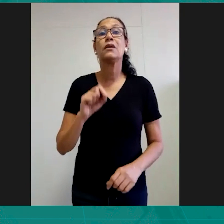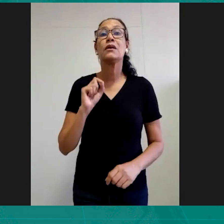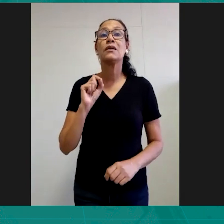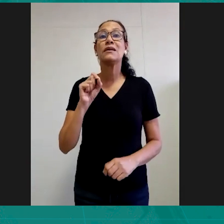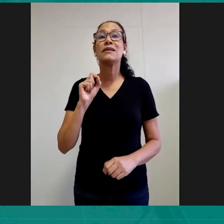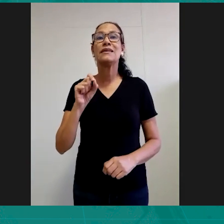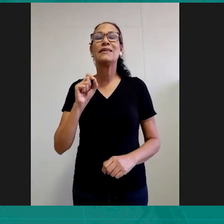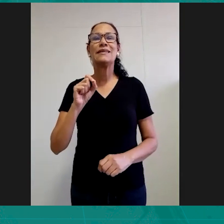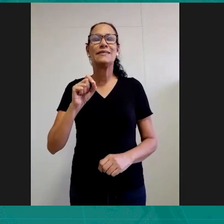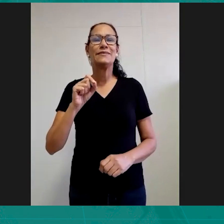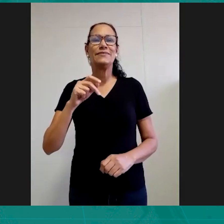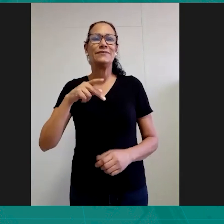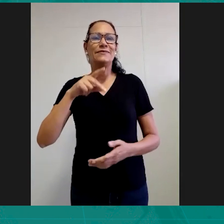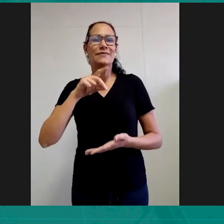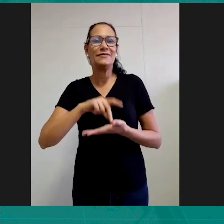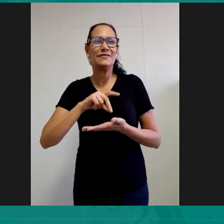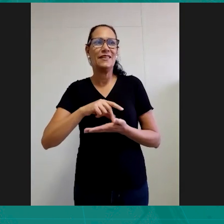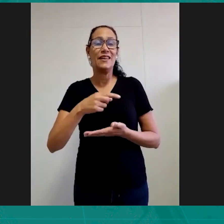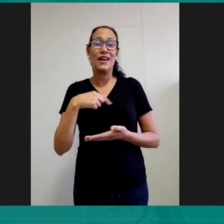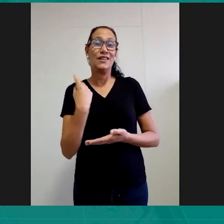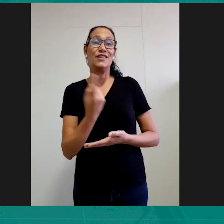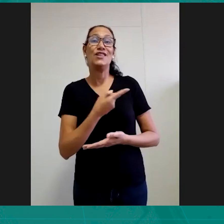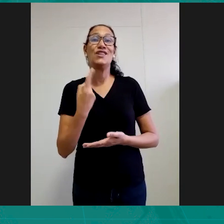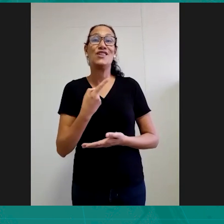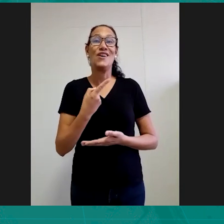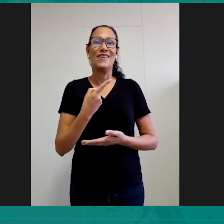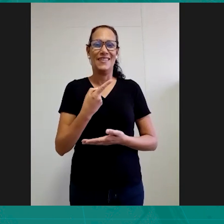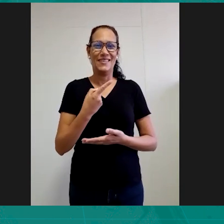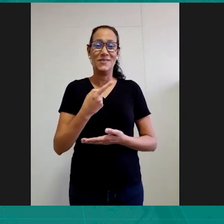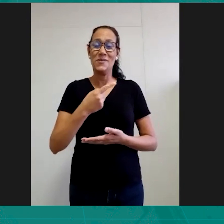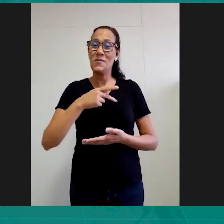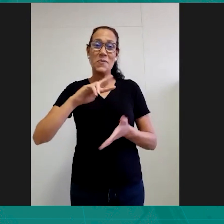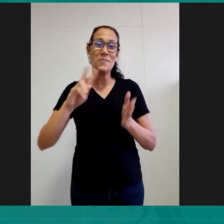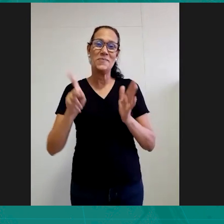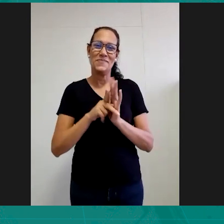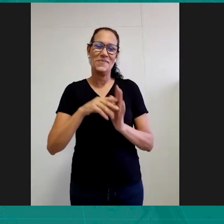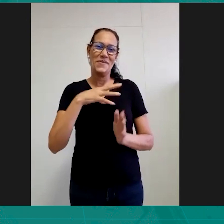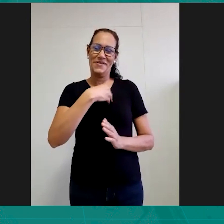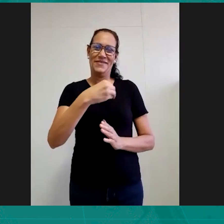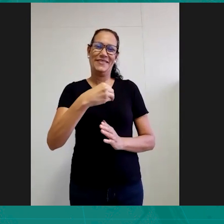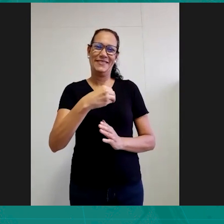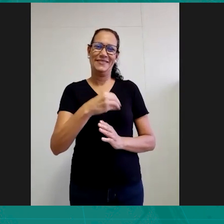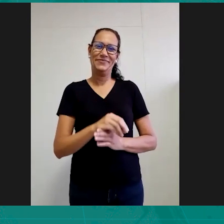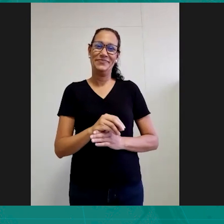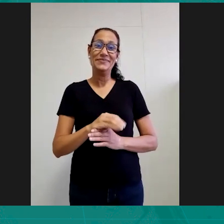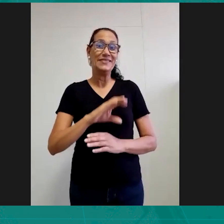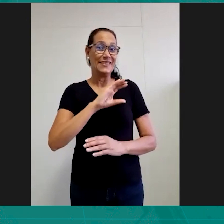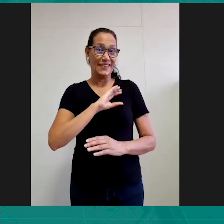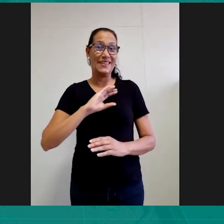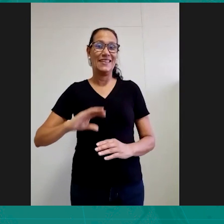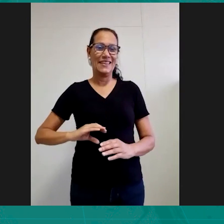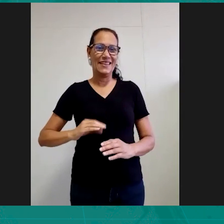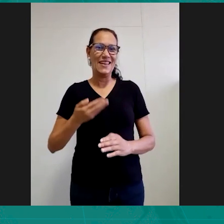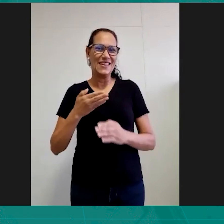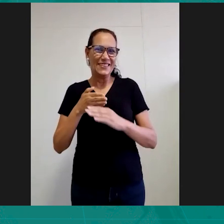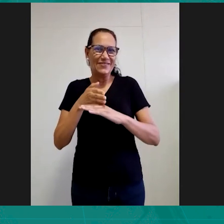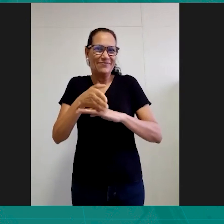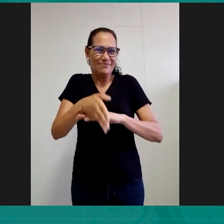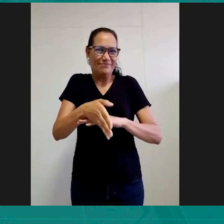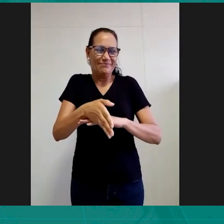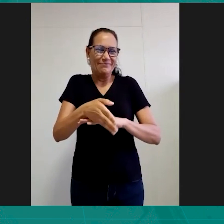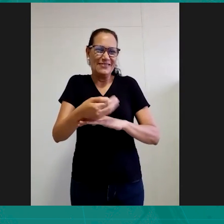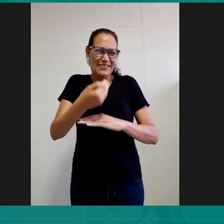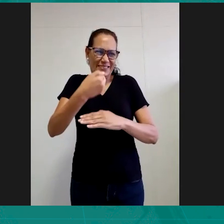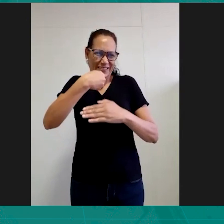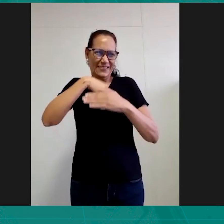Quem está em nós é Cristo, tá? Ó Senhor Jesus. E esse que está dentro de nós, irmãos,